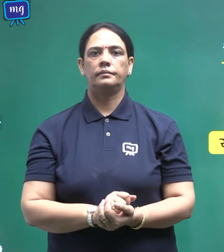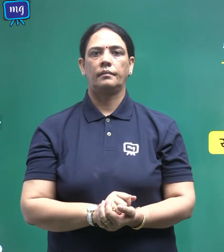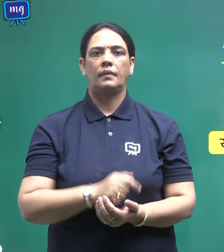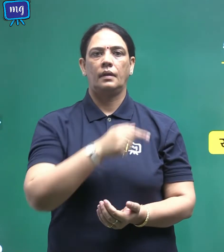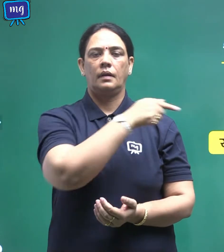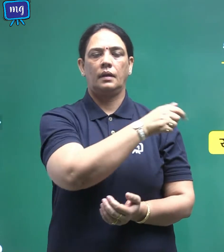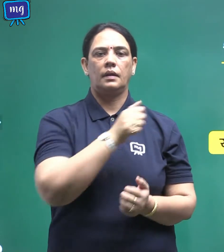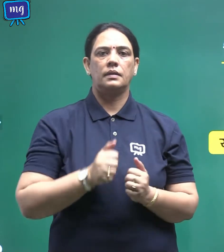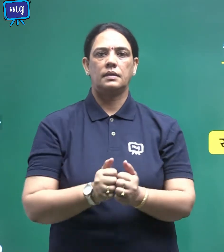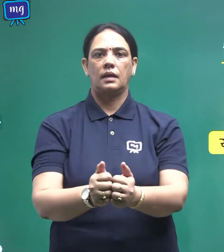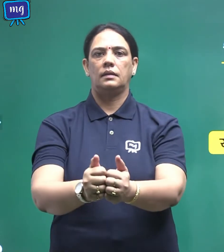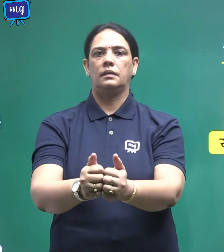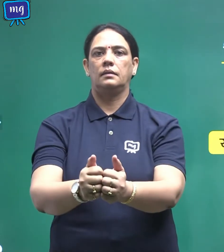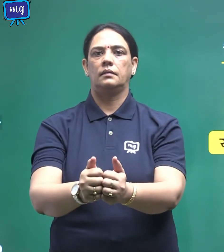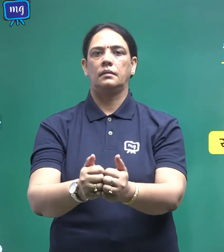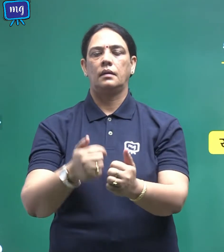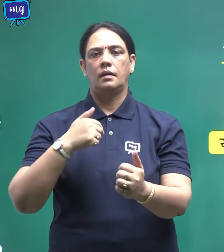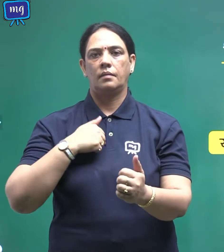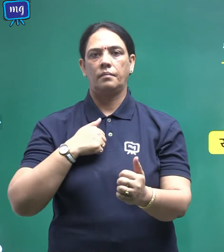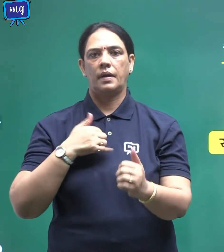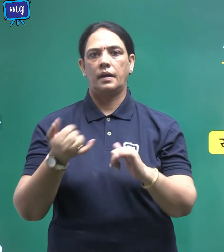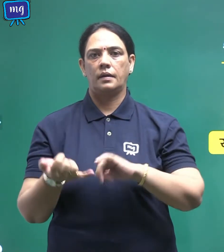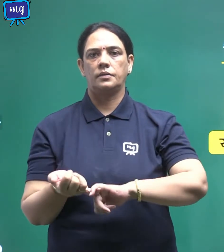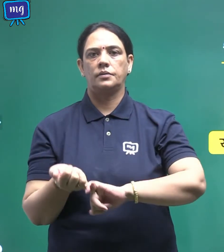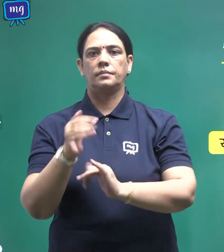मेरे साथ सुष्मिता मैम।